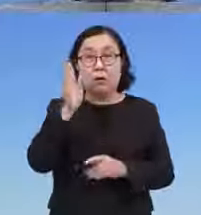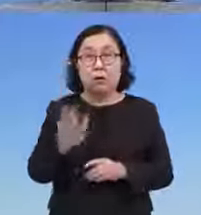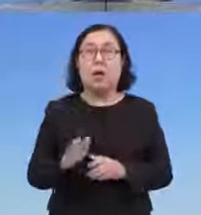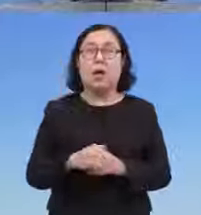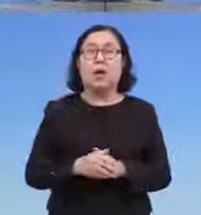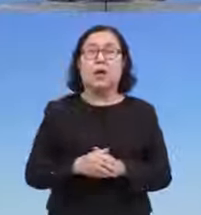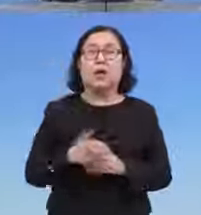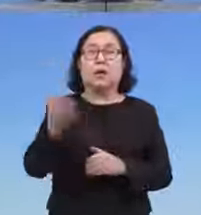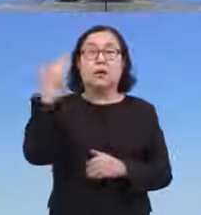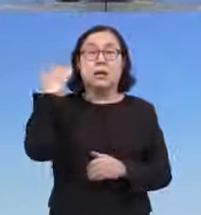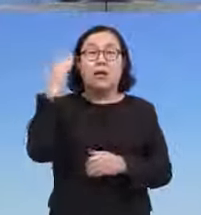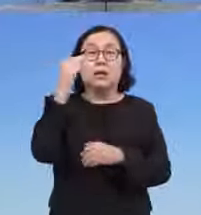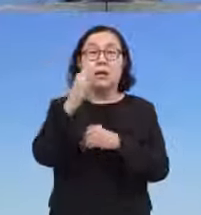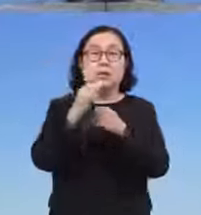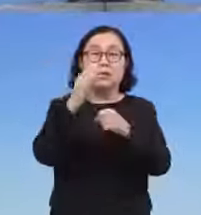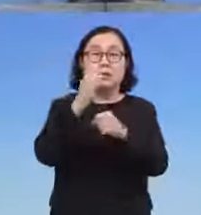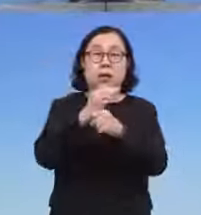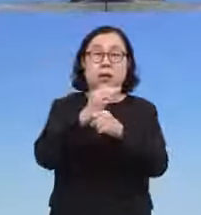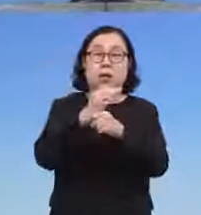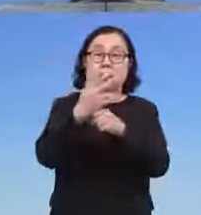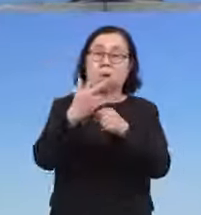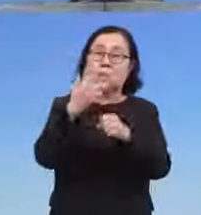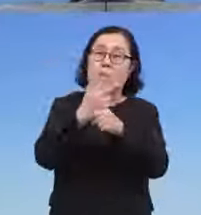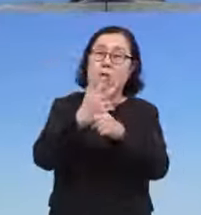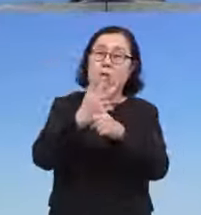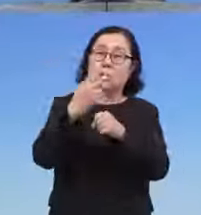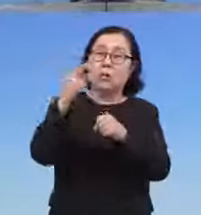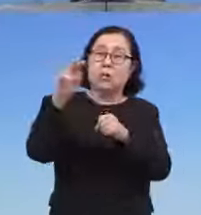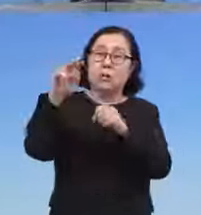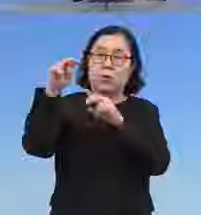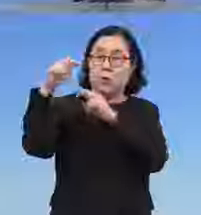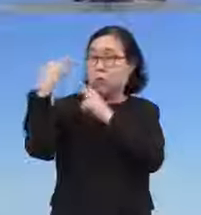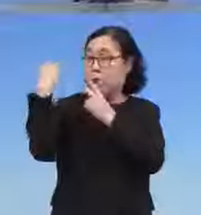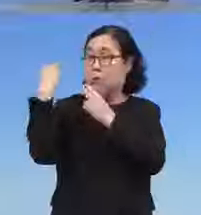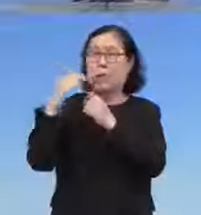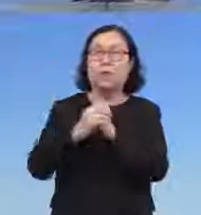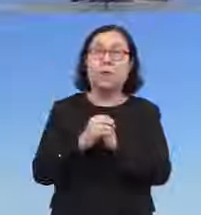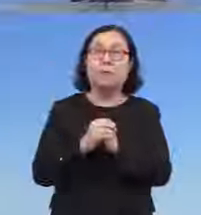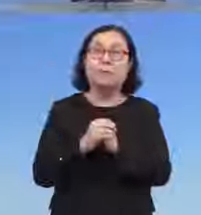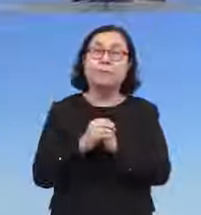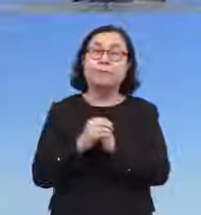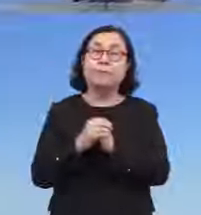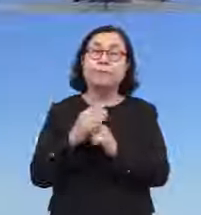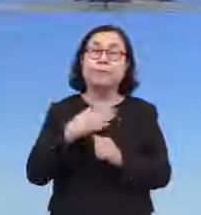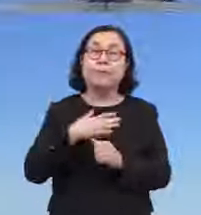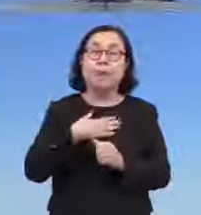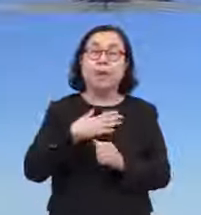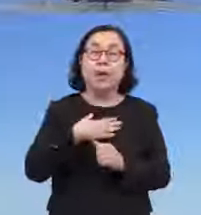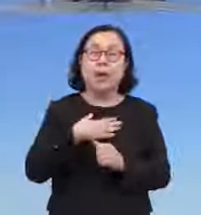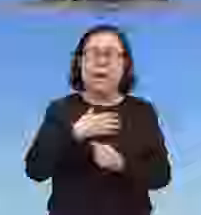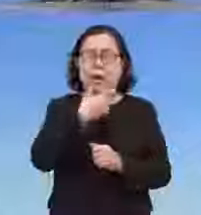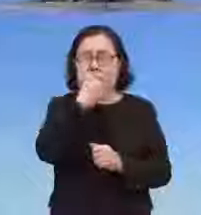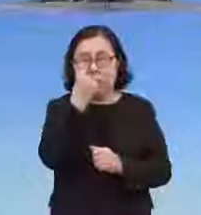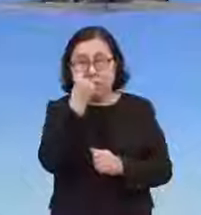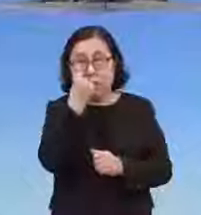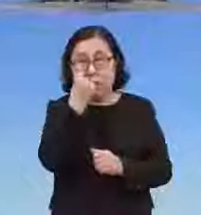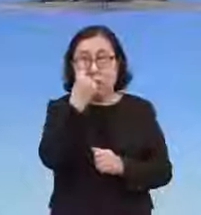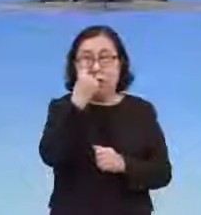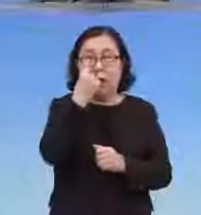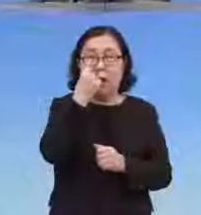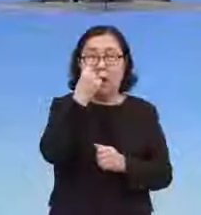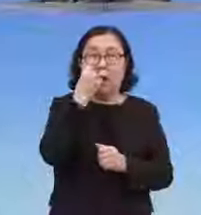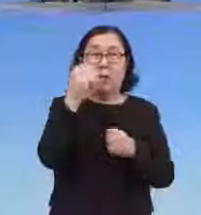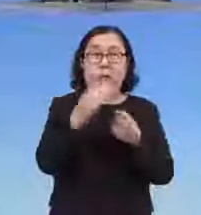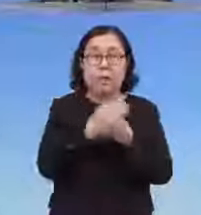하느냐고요. 그랬는데 여러분, 지난 10년 이게 딱 정확하게 7년을 되돌아보면서 감격이 이거 아닙니까? 내가